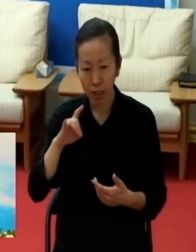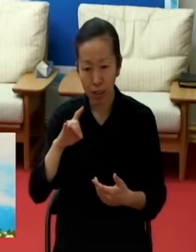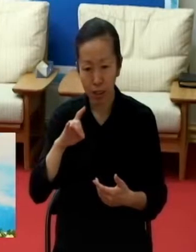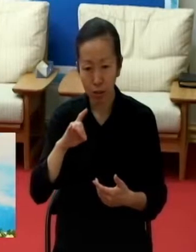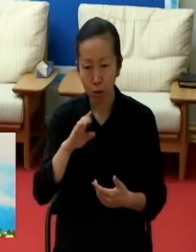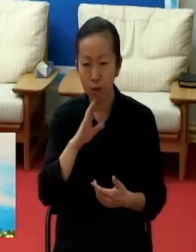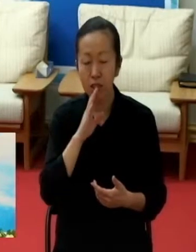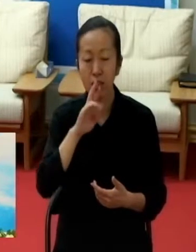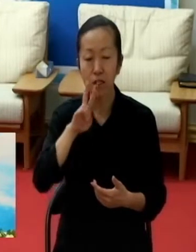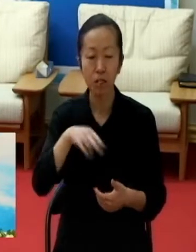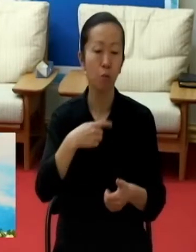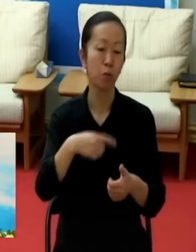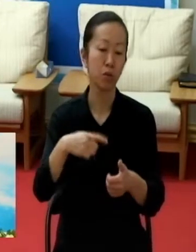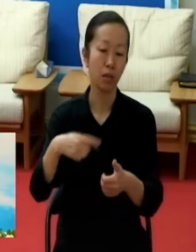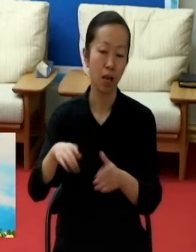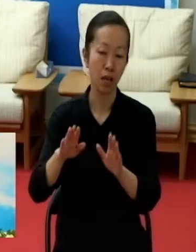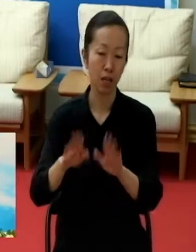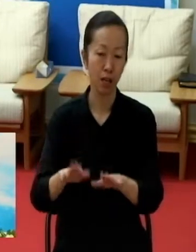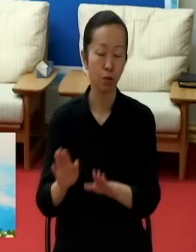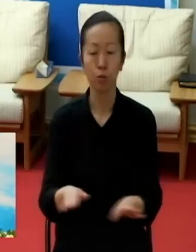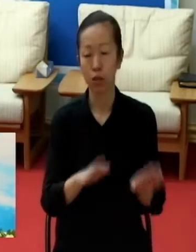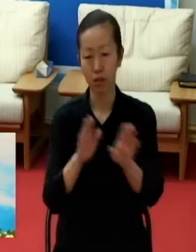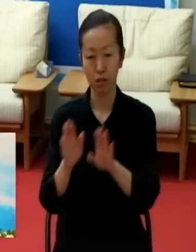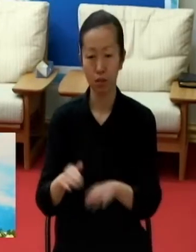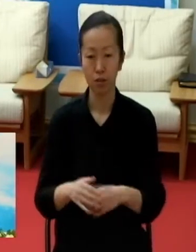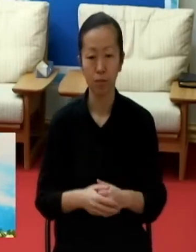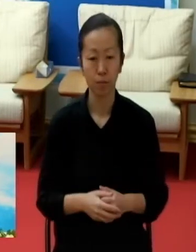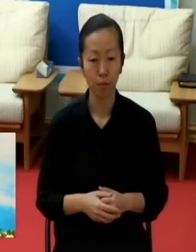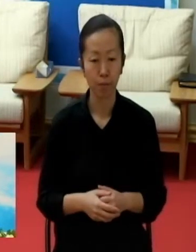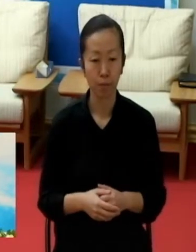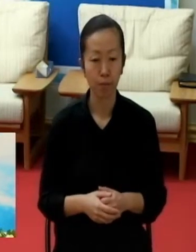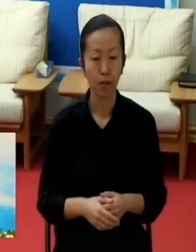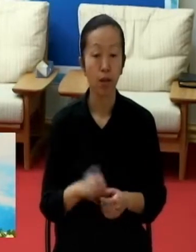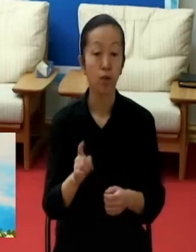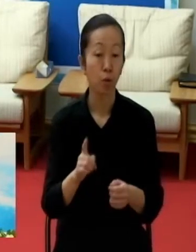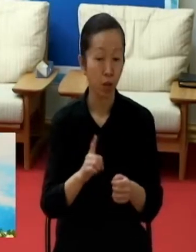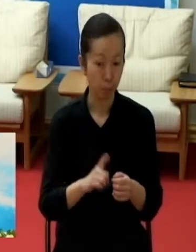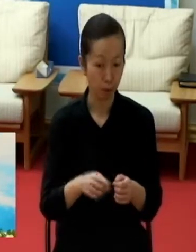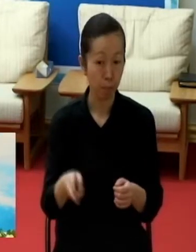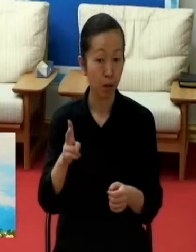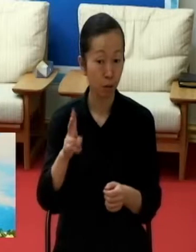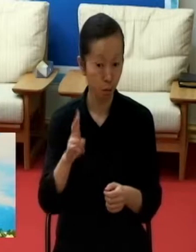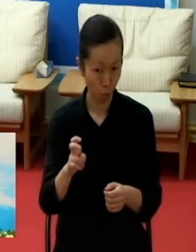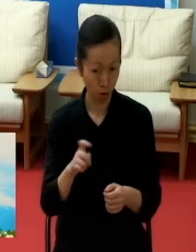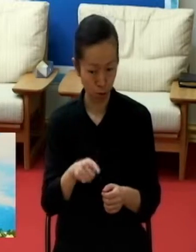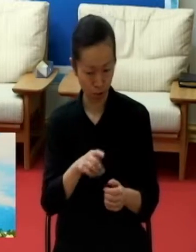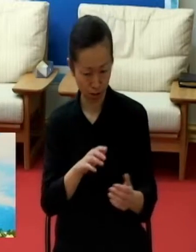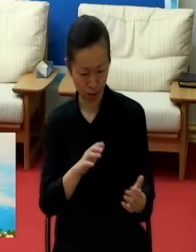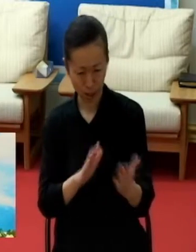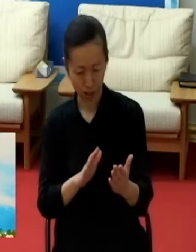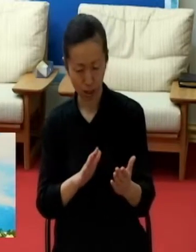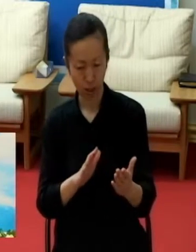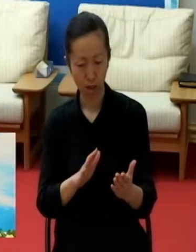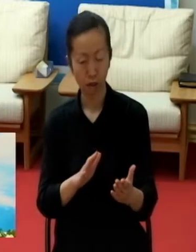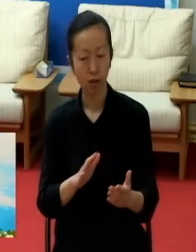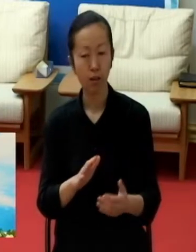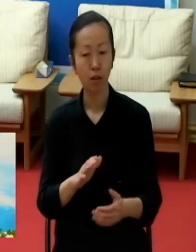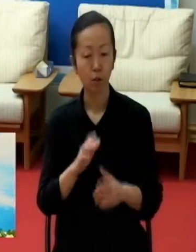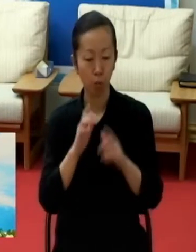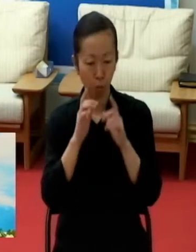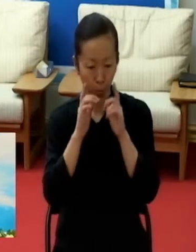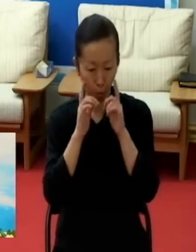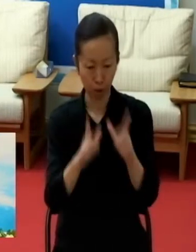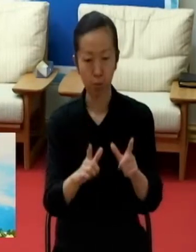んです。 그런데 거기에 대해서 바울이 반박을 합니다. しかしそこに対してパウルが答